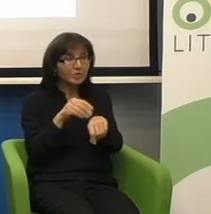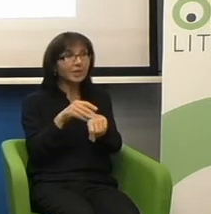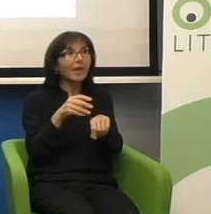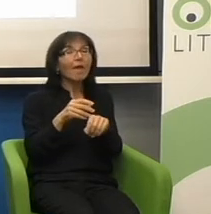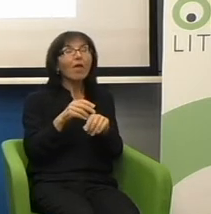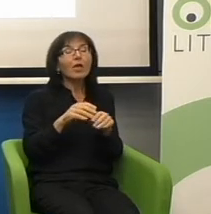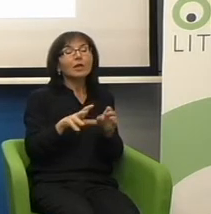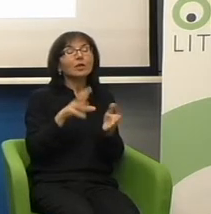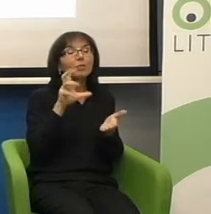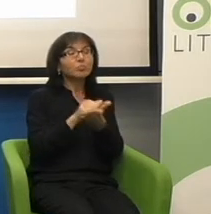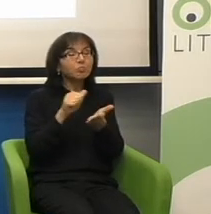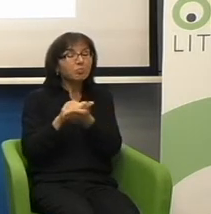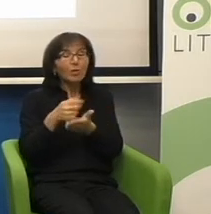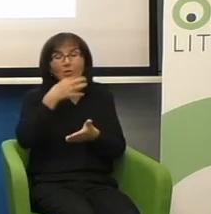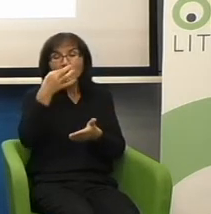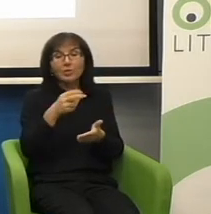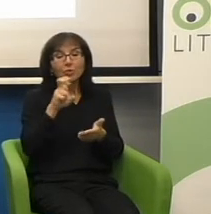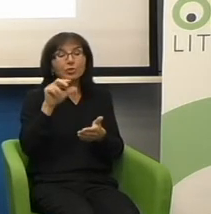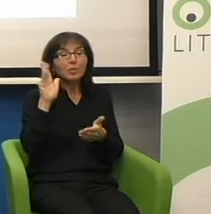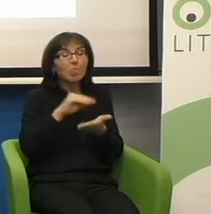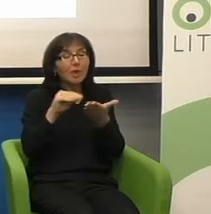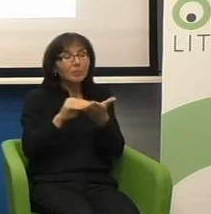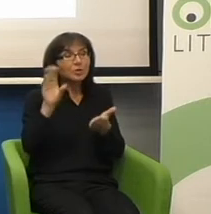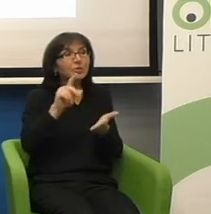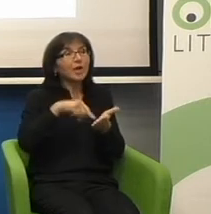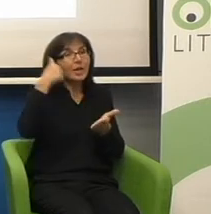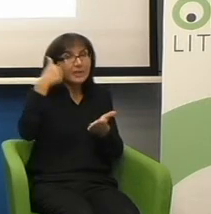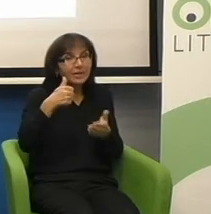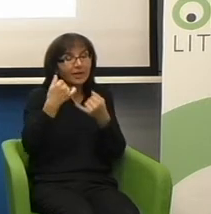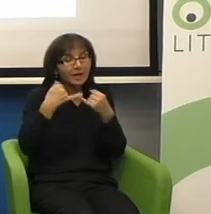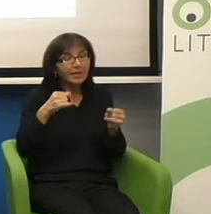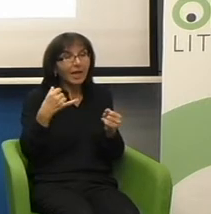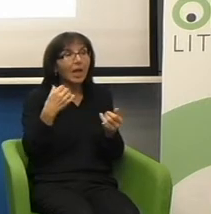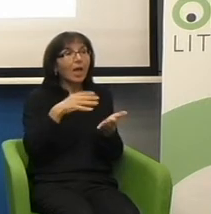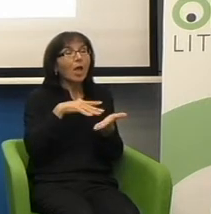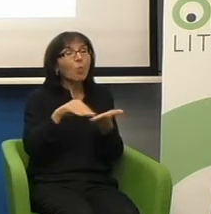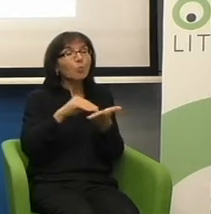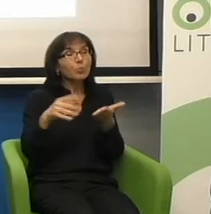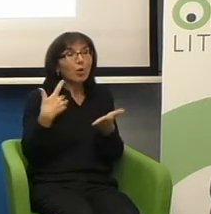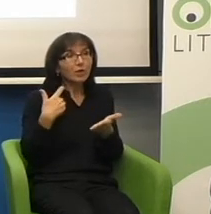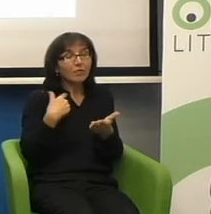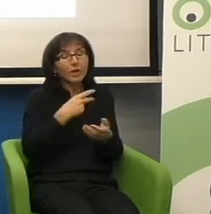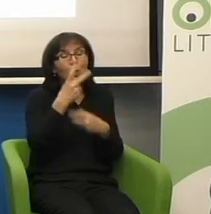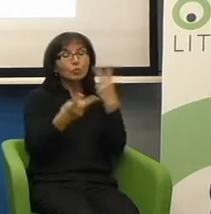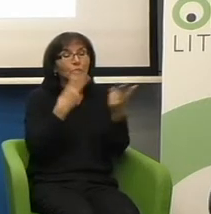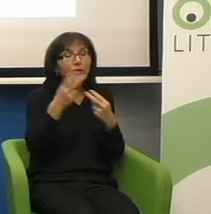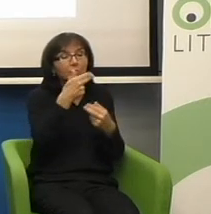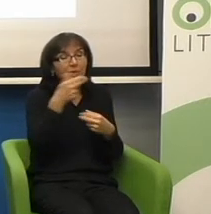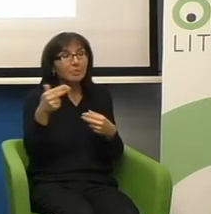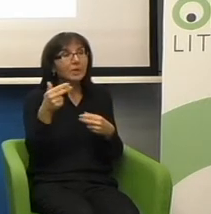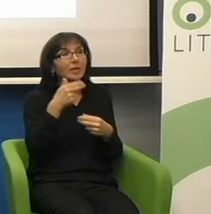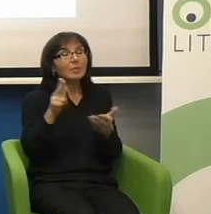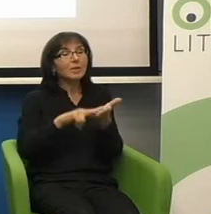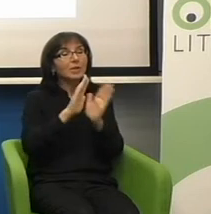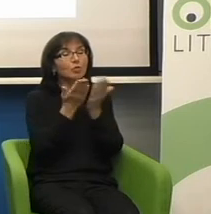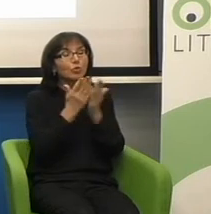pytaniem, czy nie napisałabym jeszcze jednej biografii. Zaczęliśmy wspólnie szukać tematu. No i z tematem na książkę to musi być tak, że to